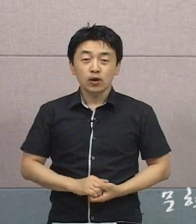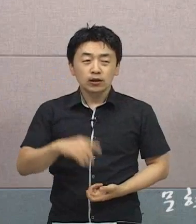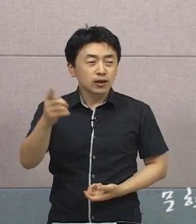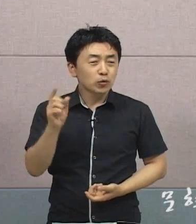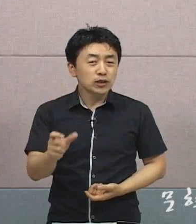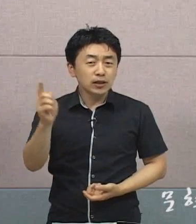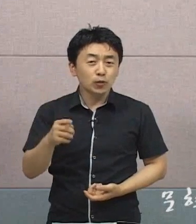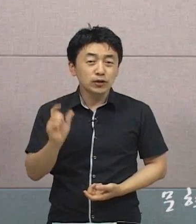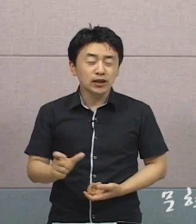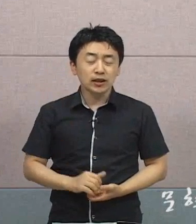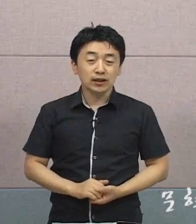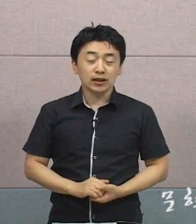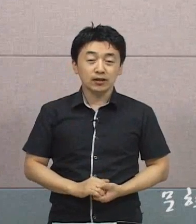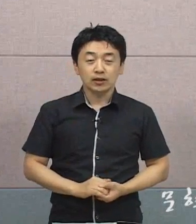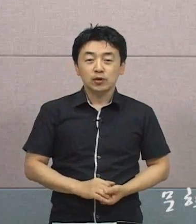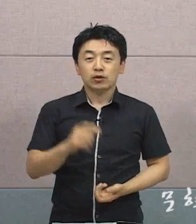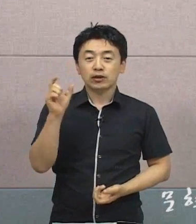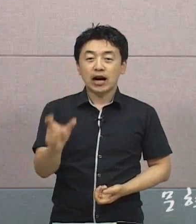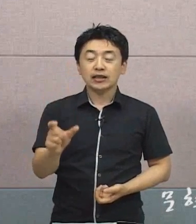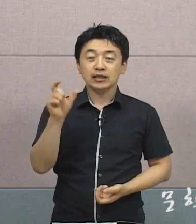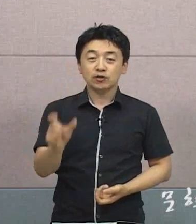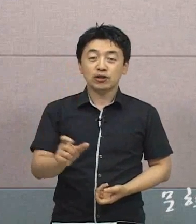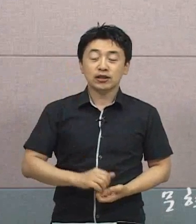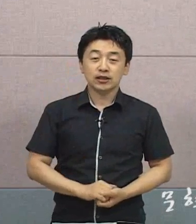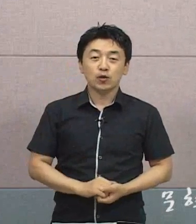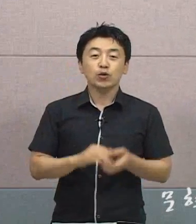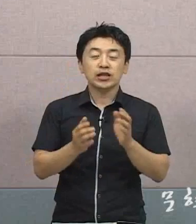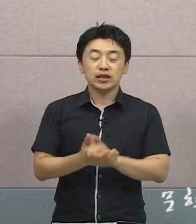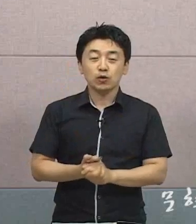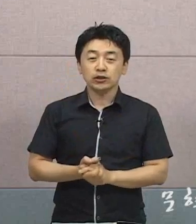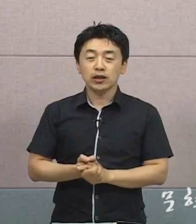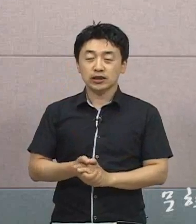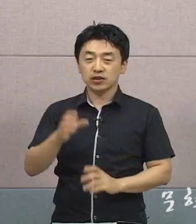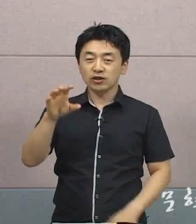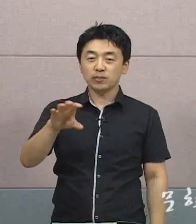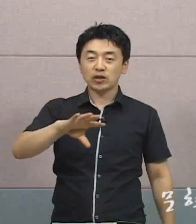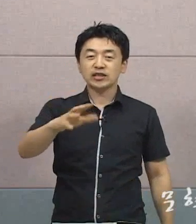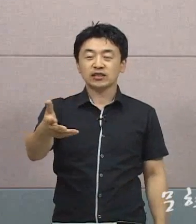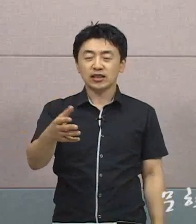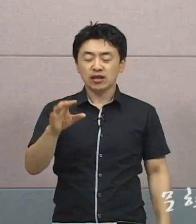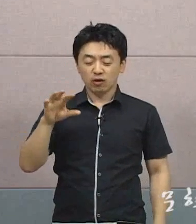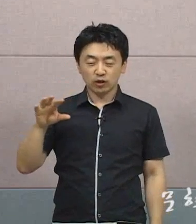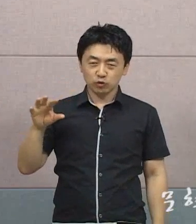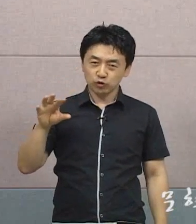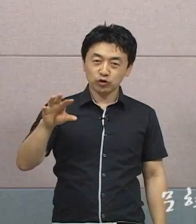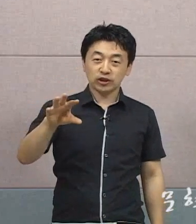그 사람 오질 않아. 강하다라는 수화를 갖다가 오질 않다, 혹은 그 성질이 변하지 않다, 계속 꾸준히 그